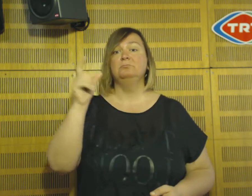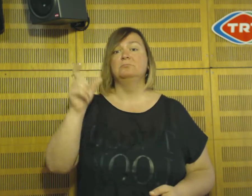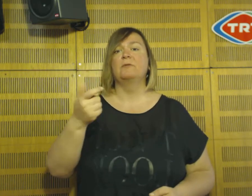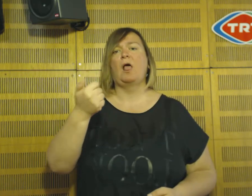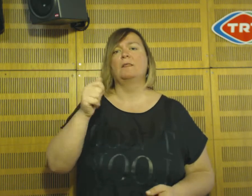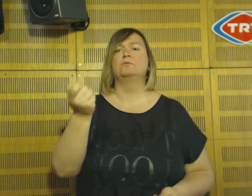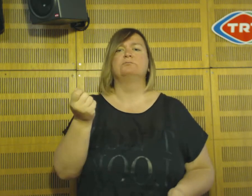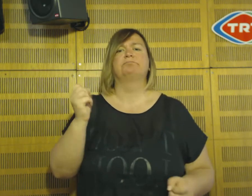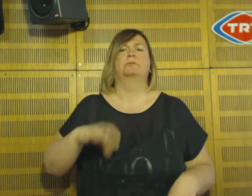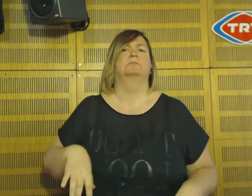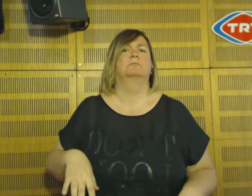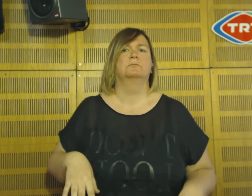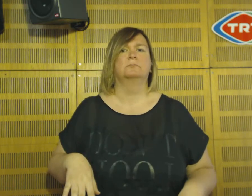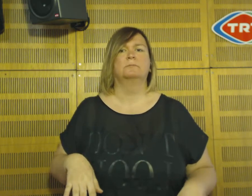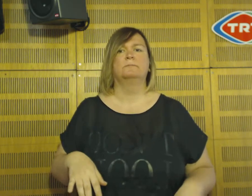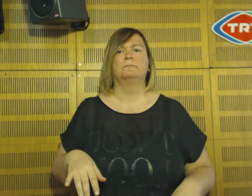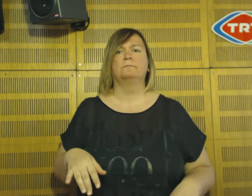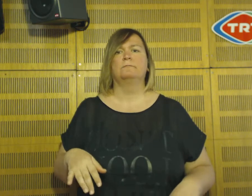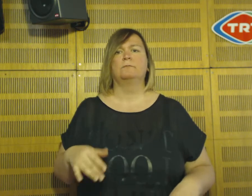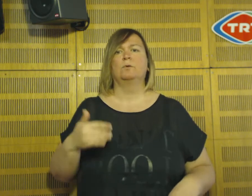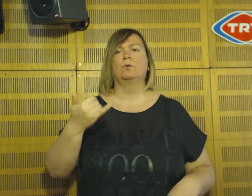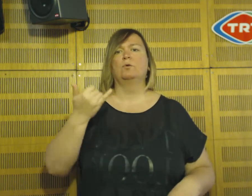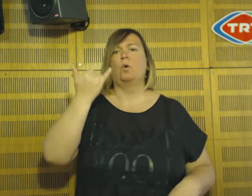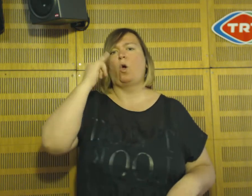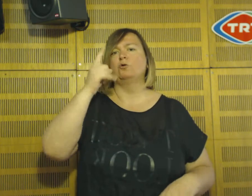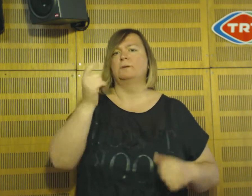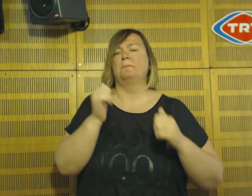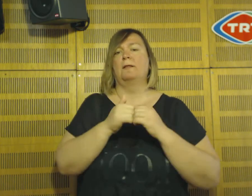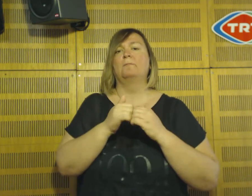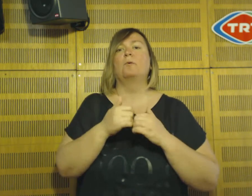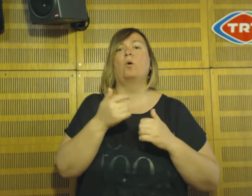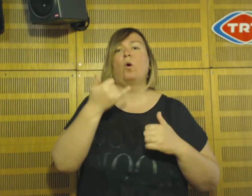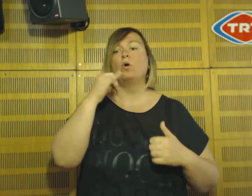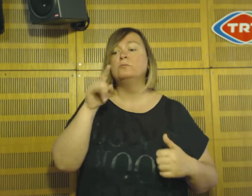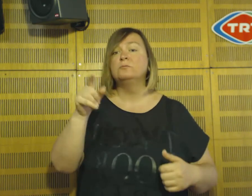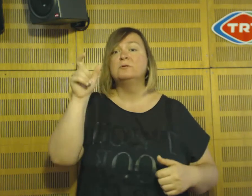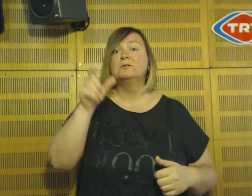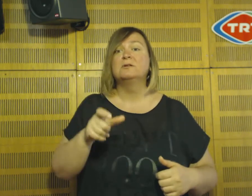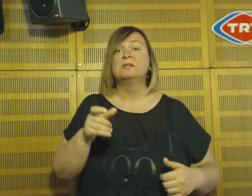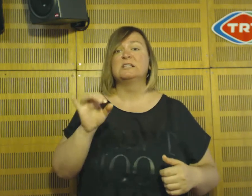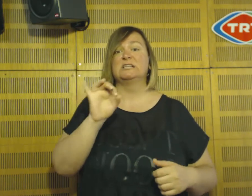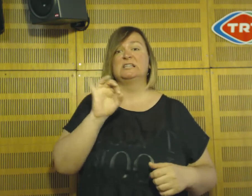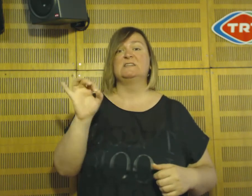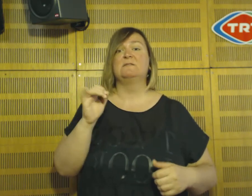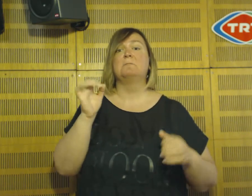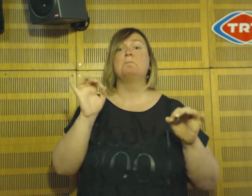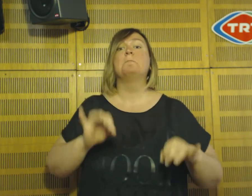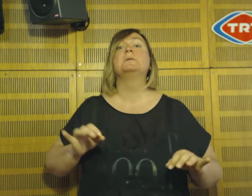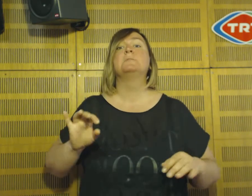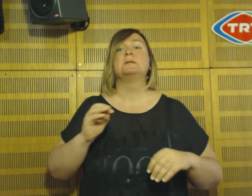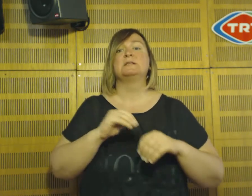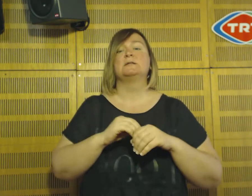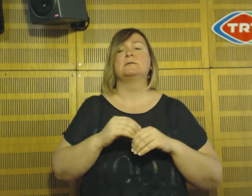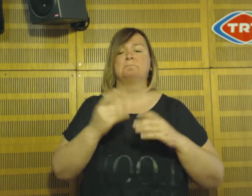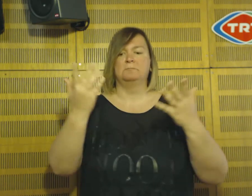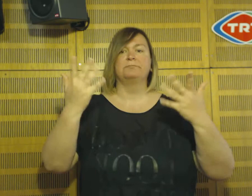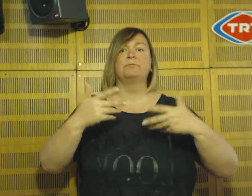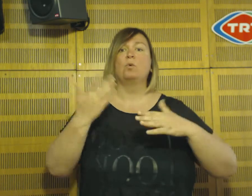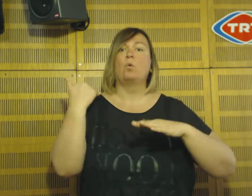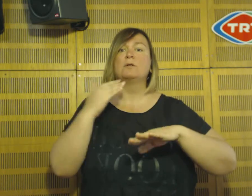sonra işten çıktı. Bir koçla devam edecek ama koç bu kişiyle sıfırdan başlamaması için bir dokümantasyona ihtiyacı var. Bu